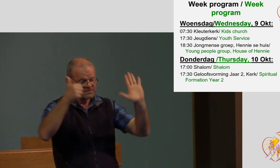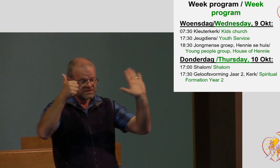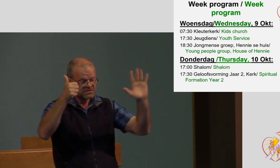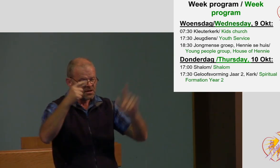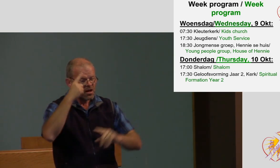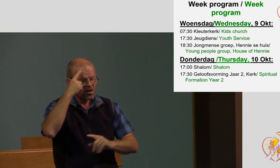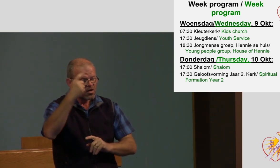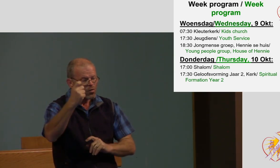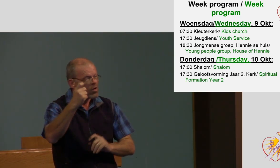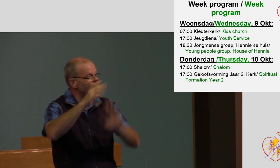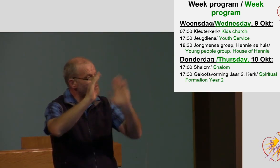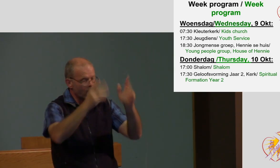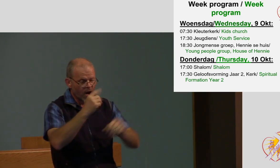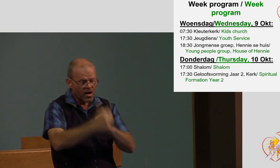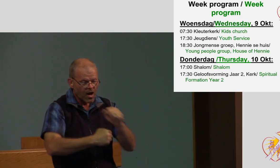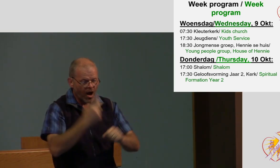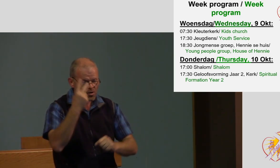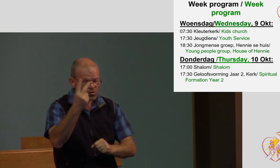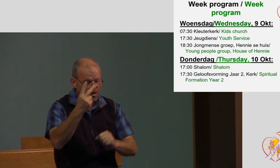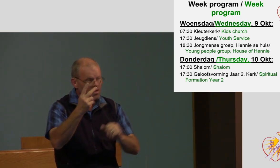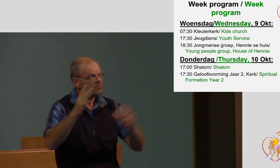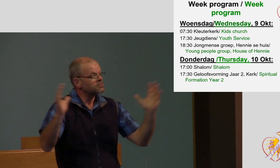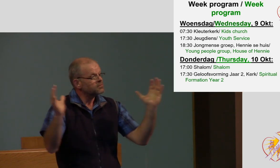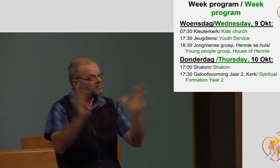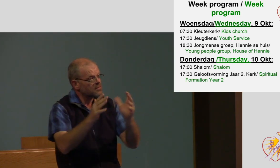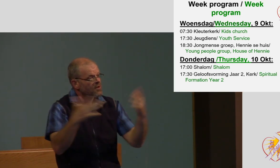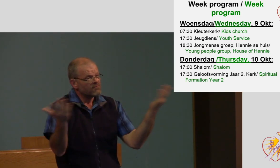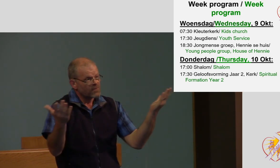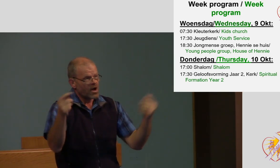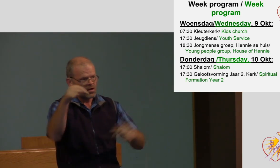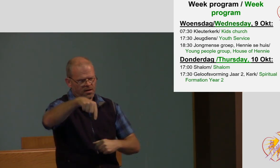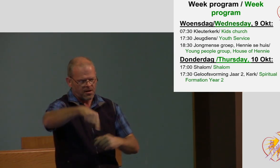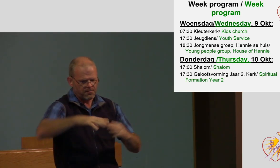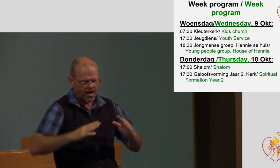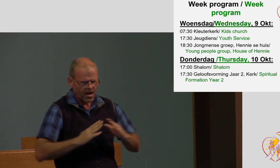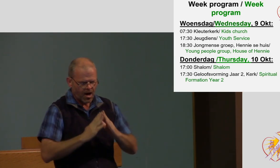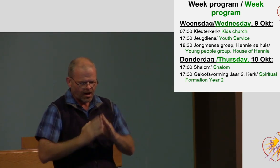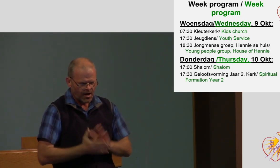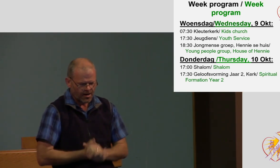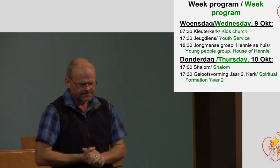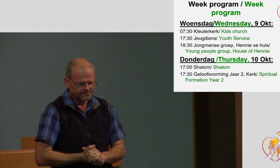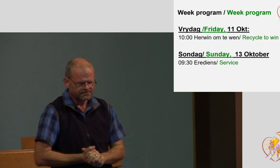En 5:30 geloofsvorming jaar 2 hier by die kerk.